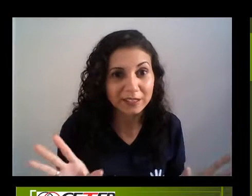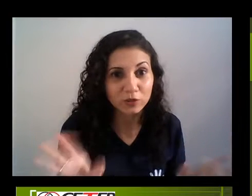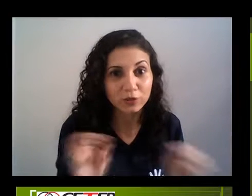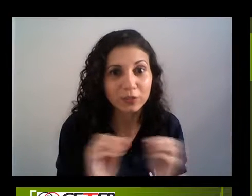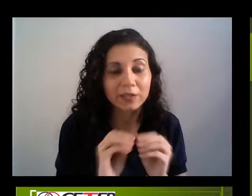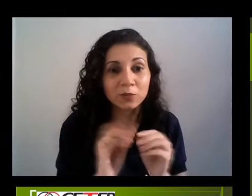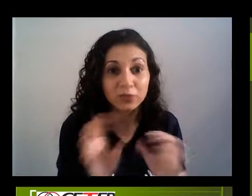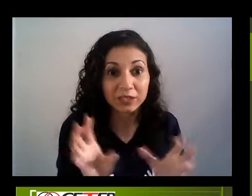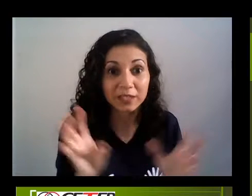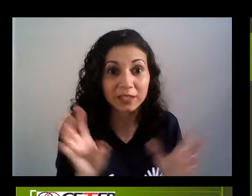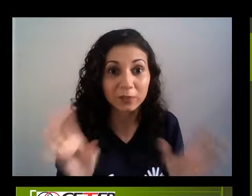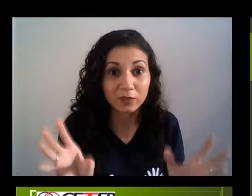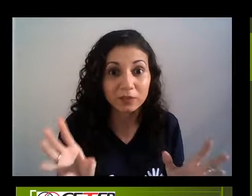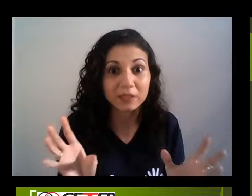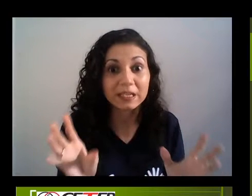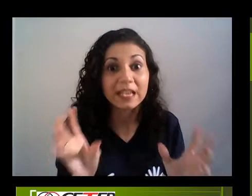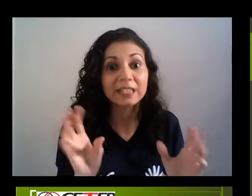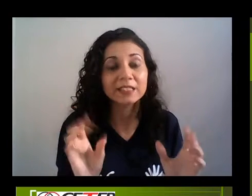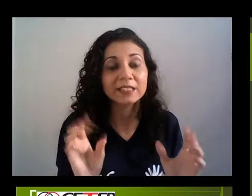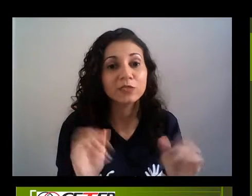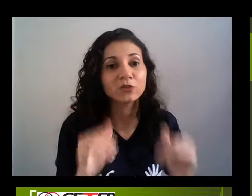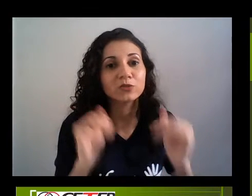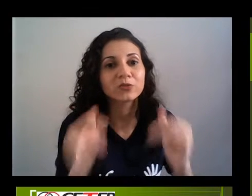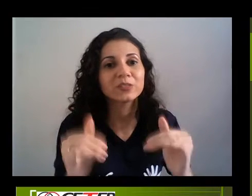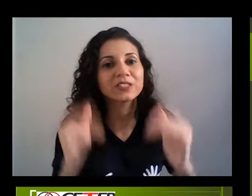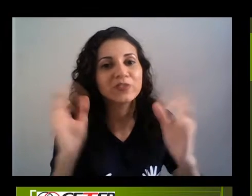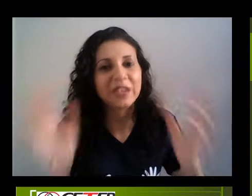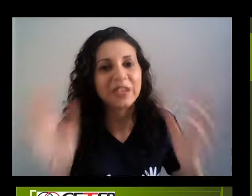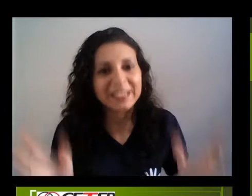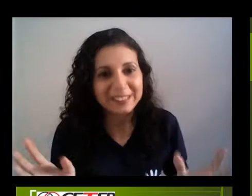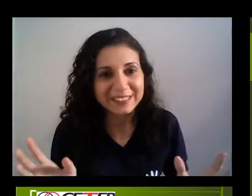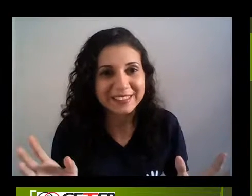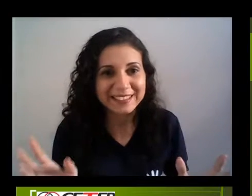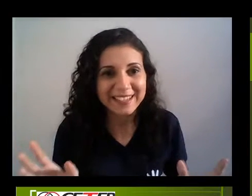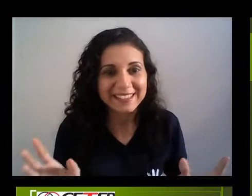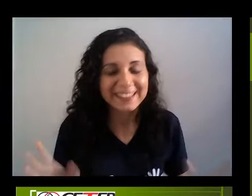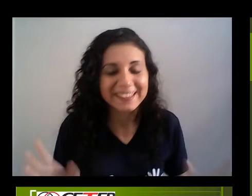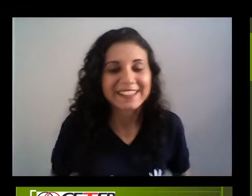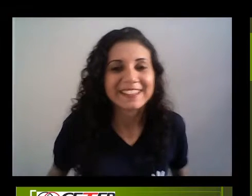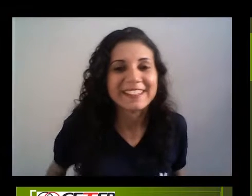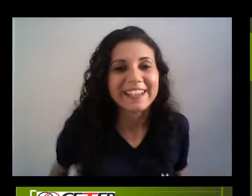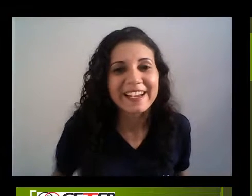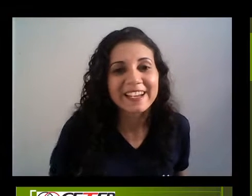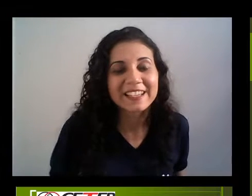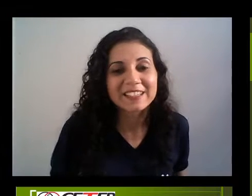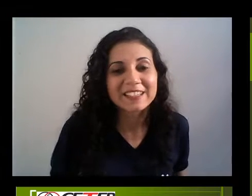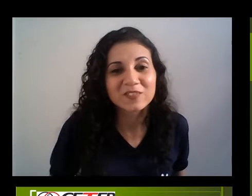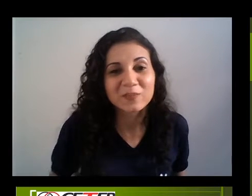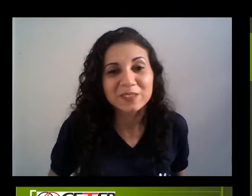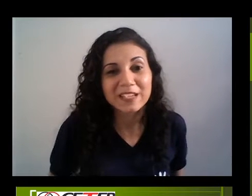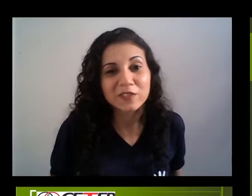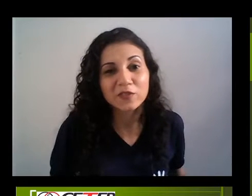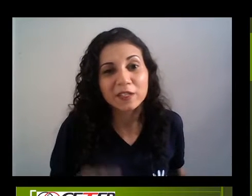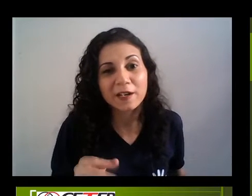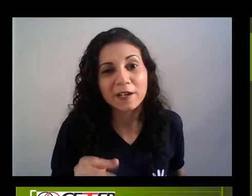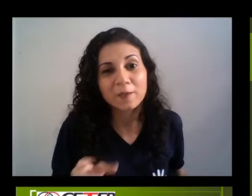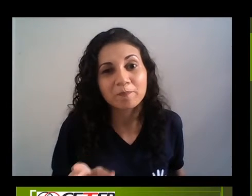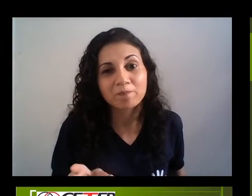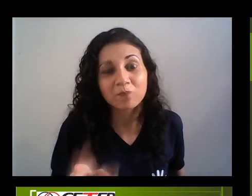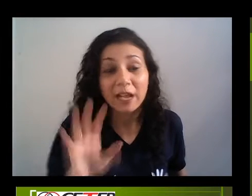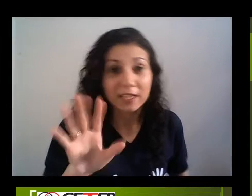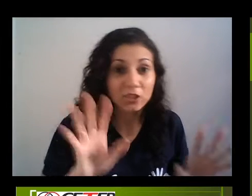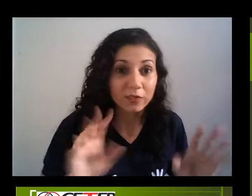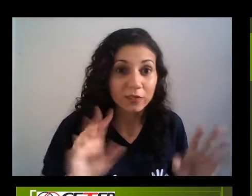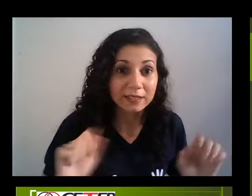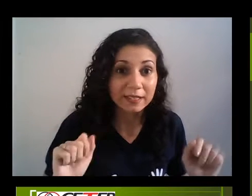esse, tá? Eu só tô querendo mostrar aqui pra vocês que são estruturas diferentes, tá? Então vamos lá, vai ficar...